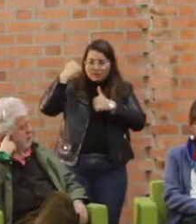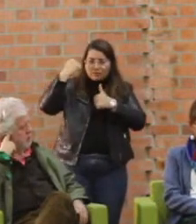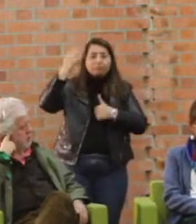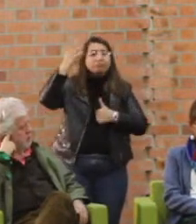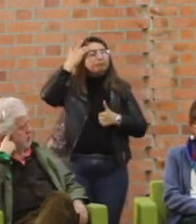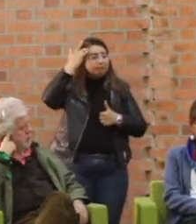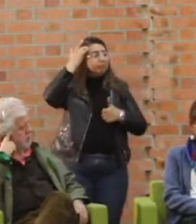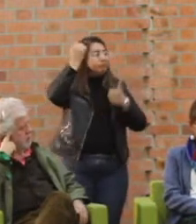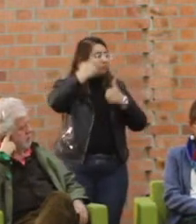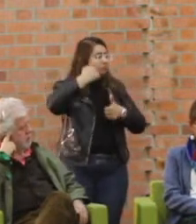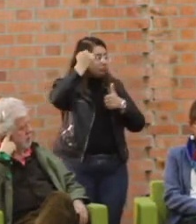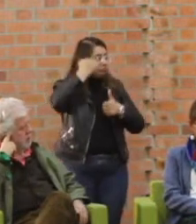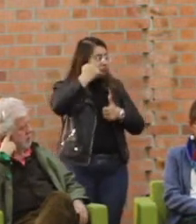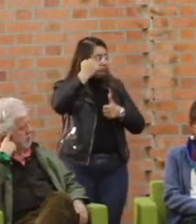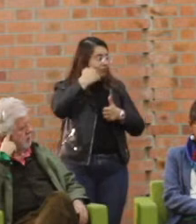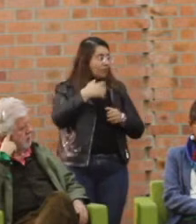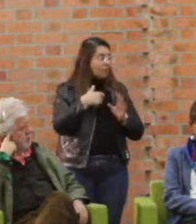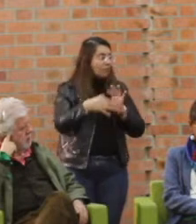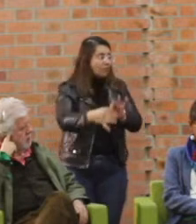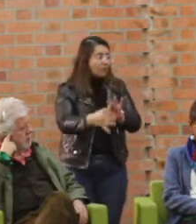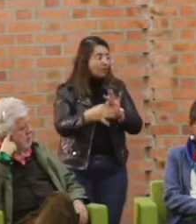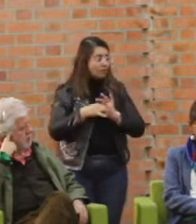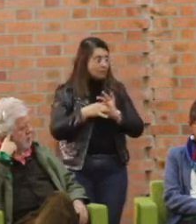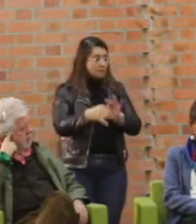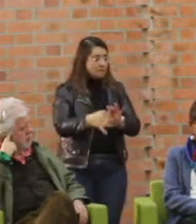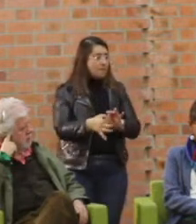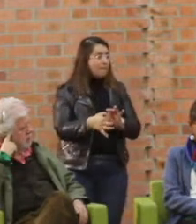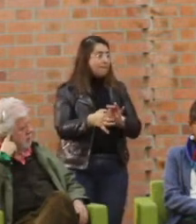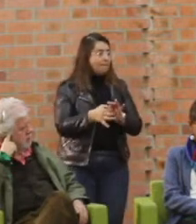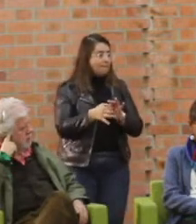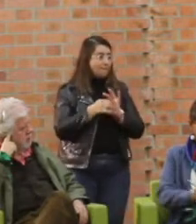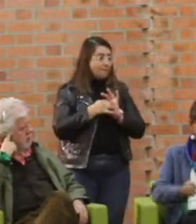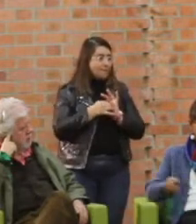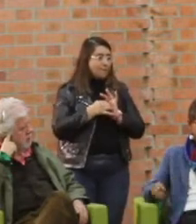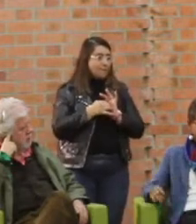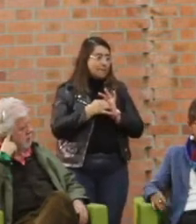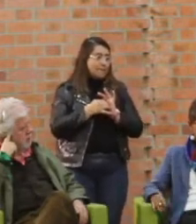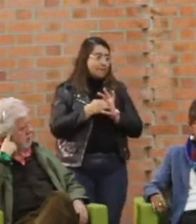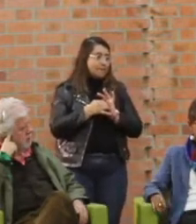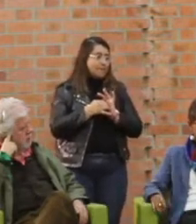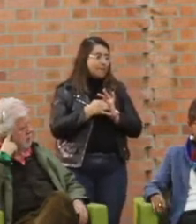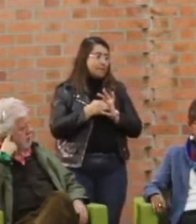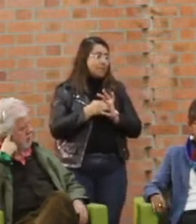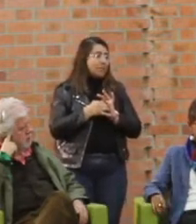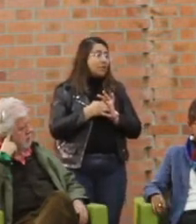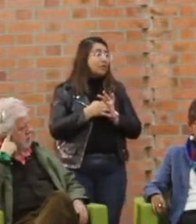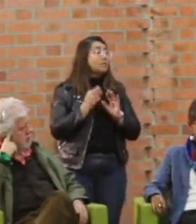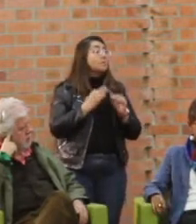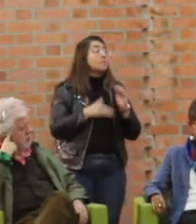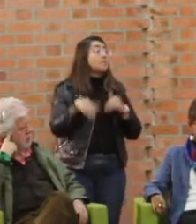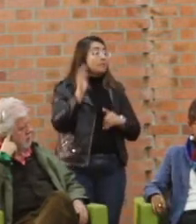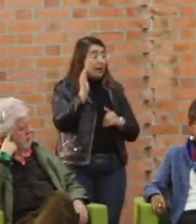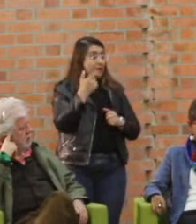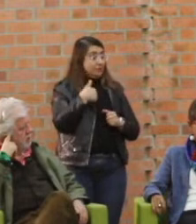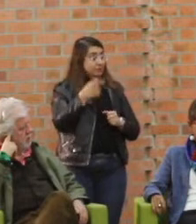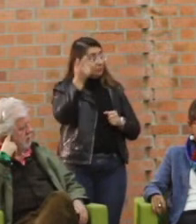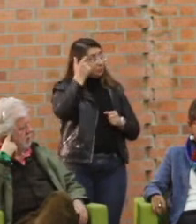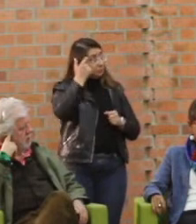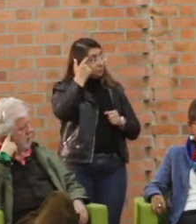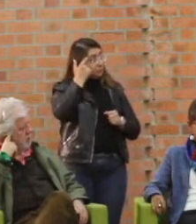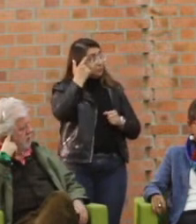pensaría que también se ha dicho acá que además de la despenalización